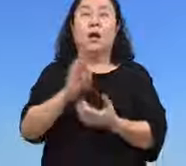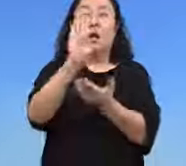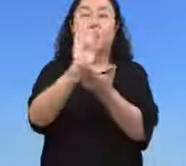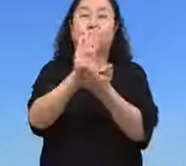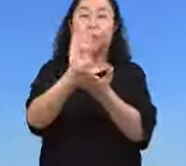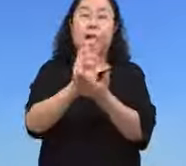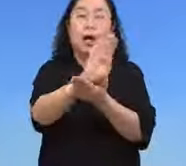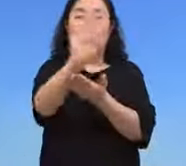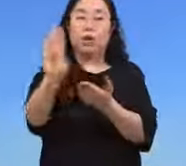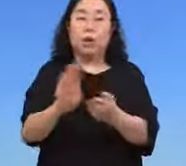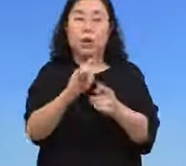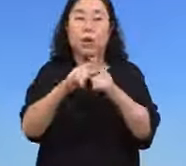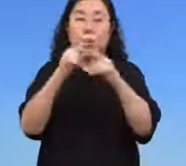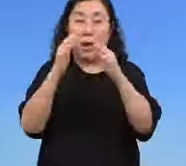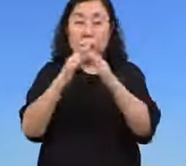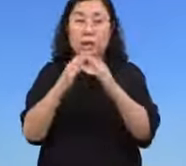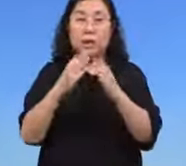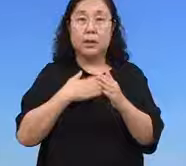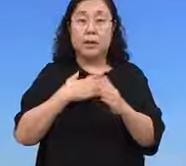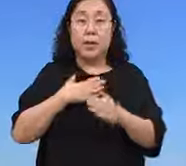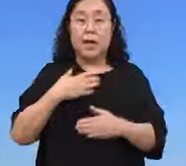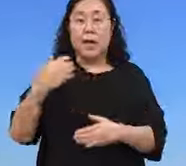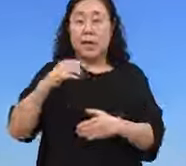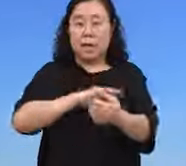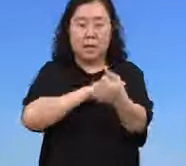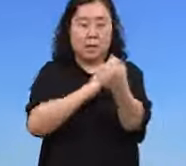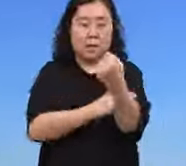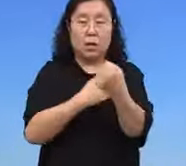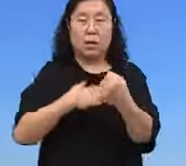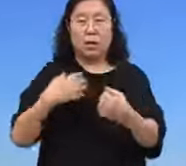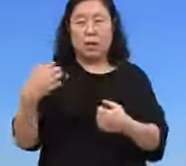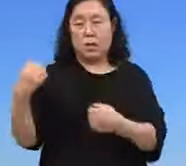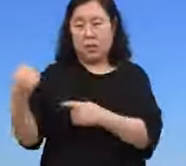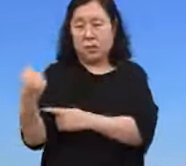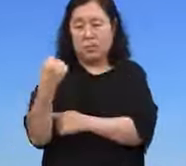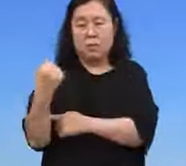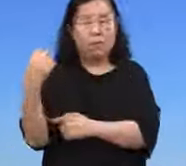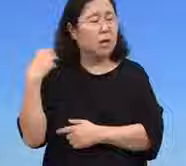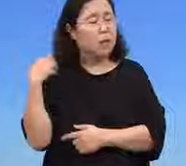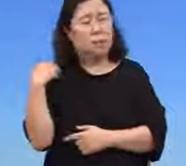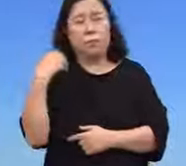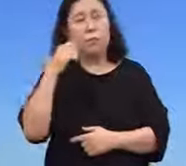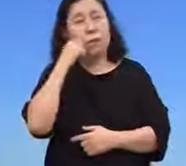제 능력으로는, 제 힘으로는 감당할 수 없는,